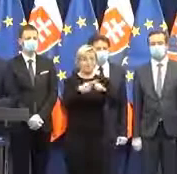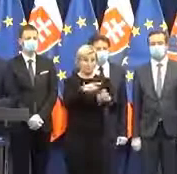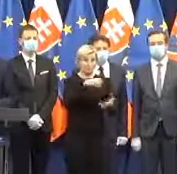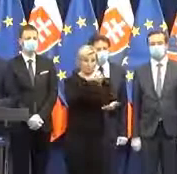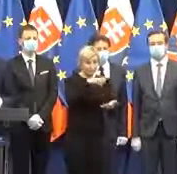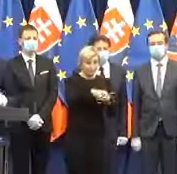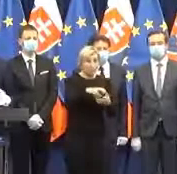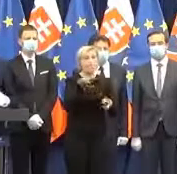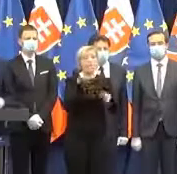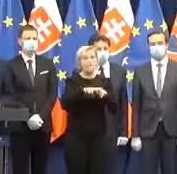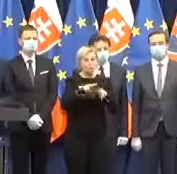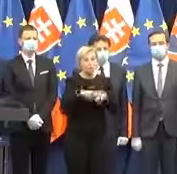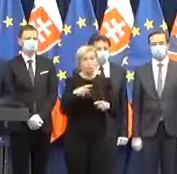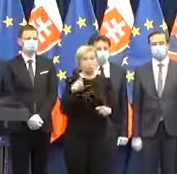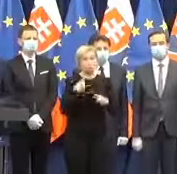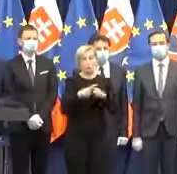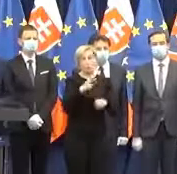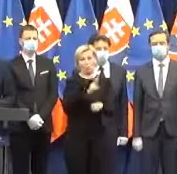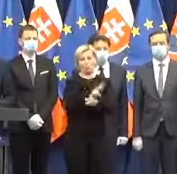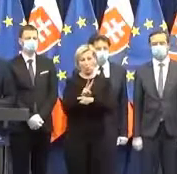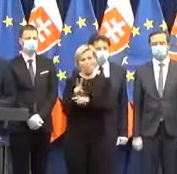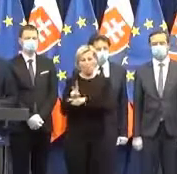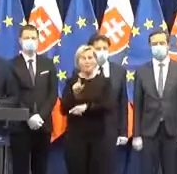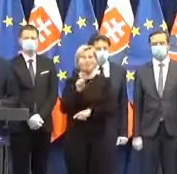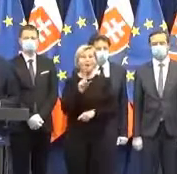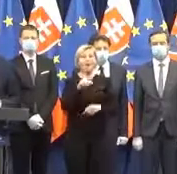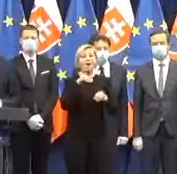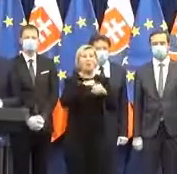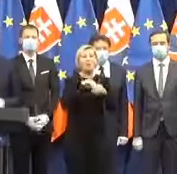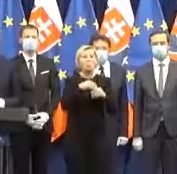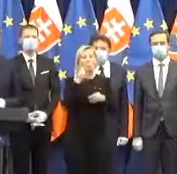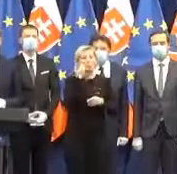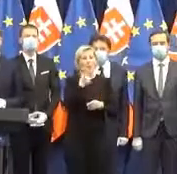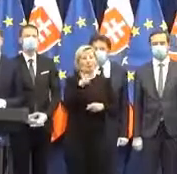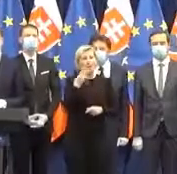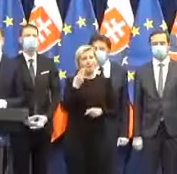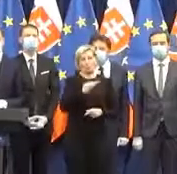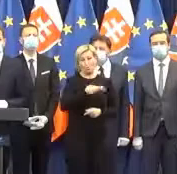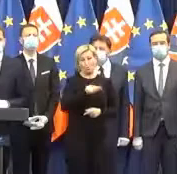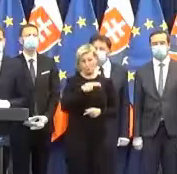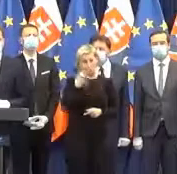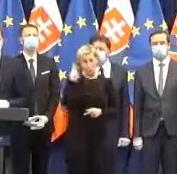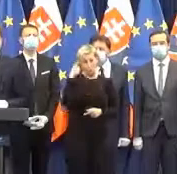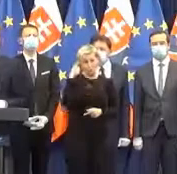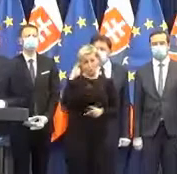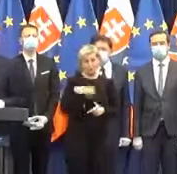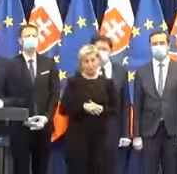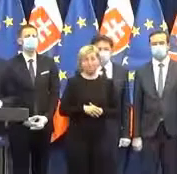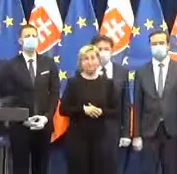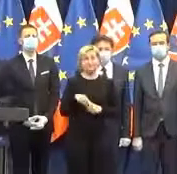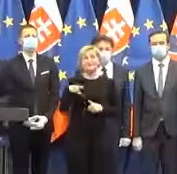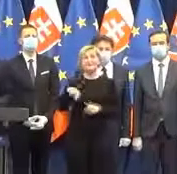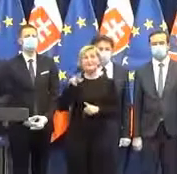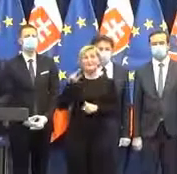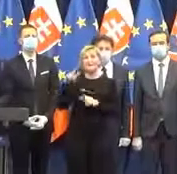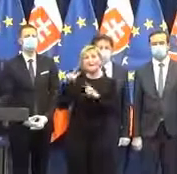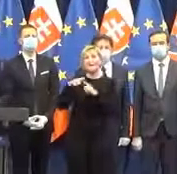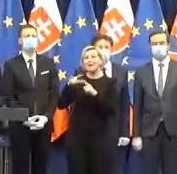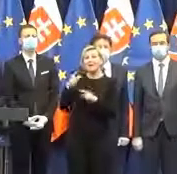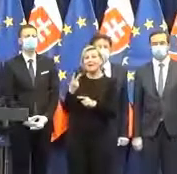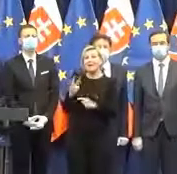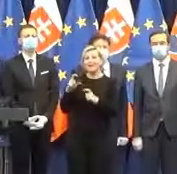konkrétnych opatreniach, ale spoločne s ľuďmi, ktorí sa vyznajú. Posledná otázka RTVS, nech sa páči. Dobrý večer, Vildová,